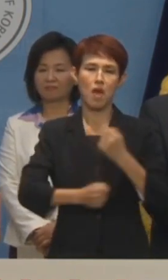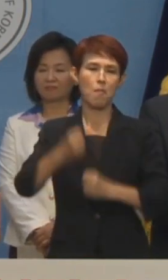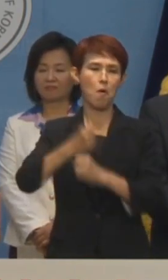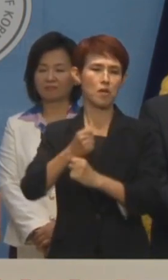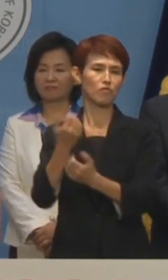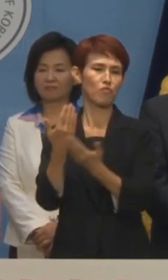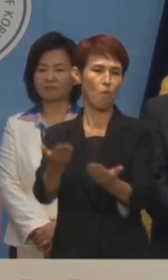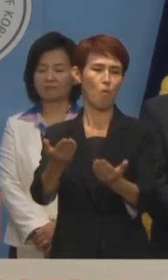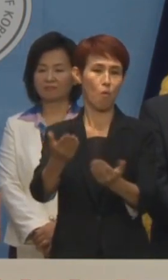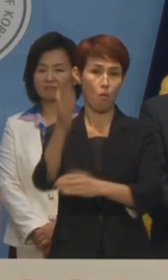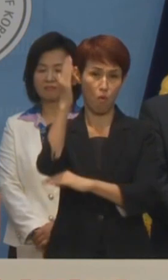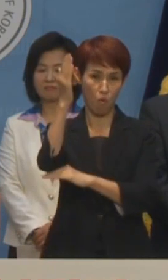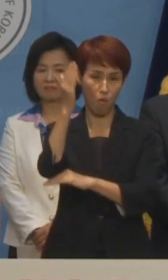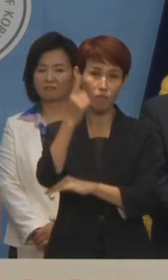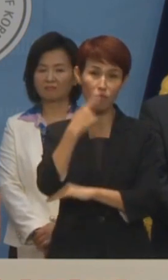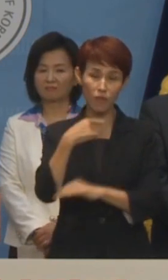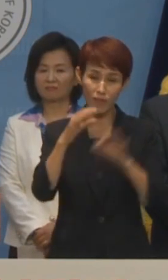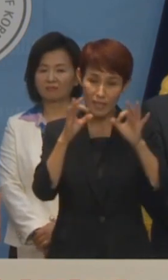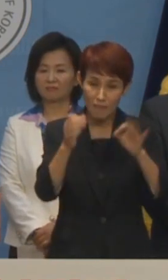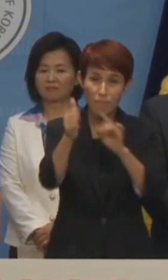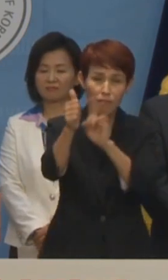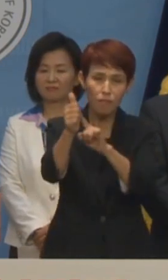강변했던 그런 자가